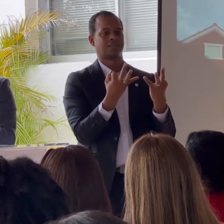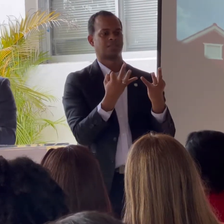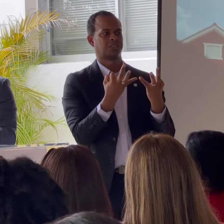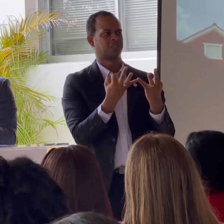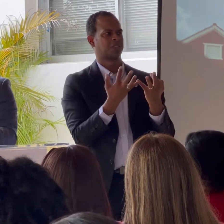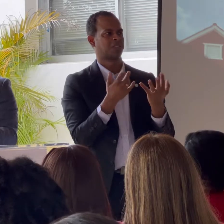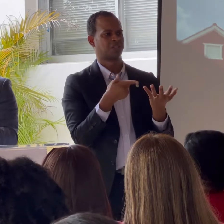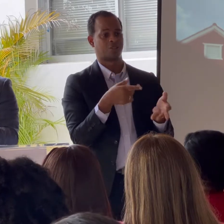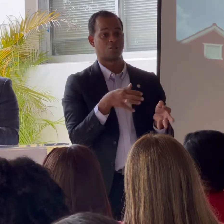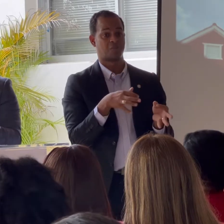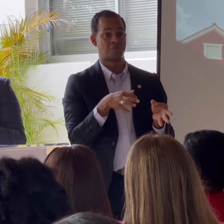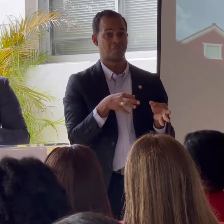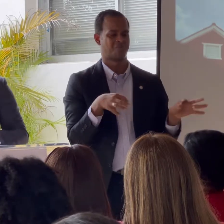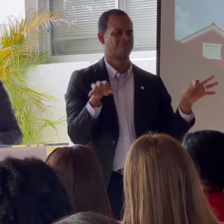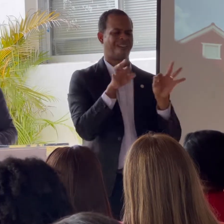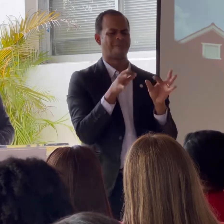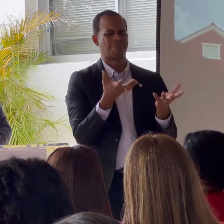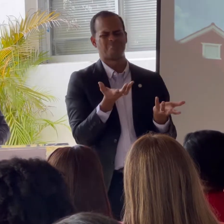sobrevaluada.